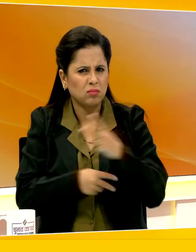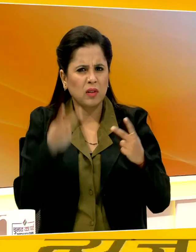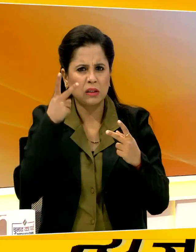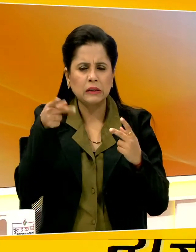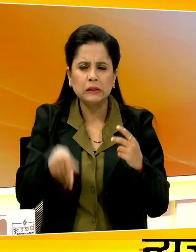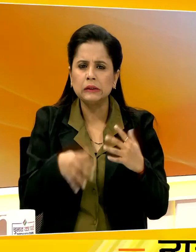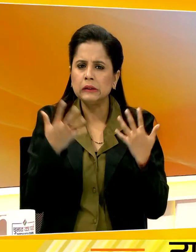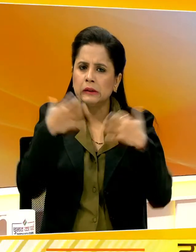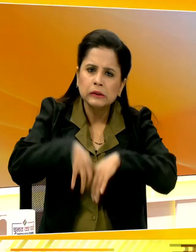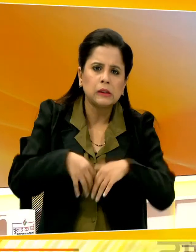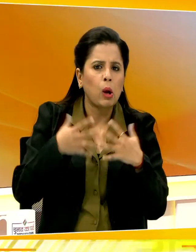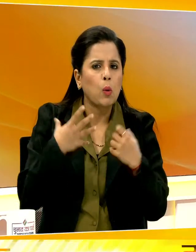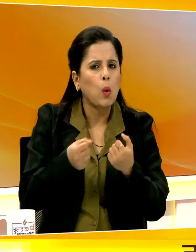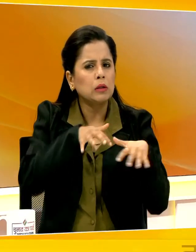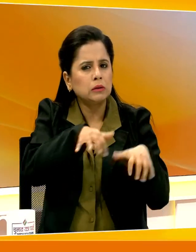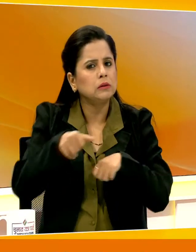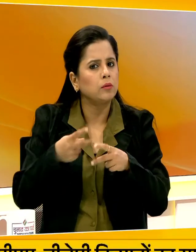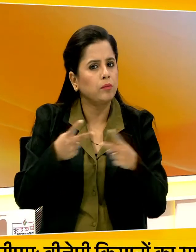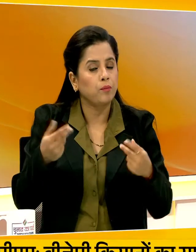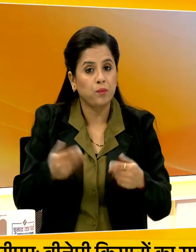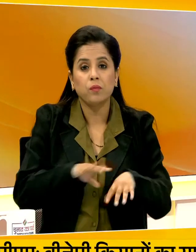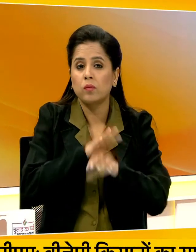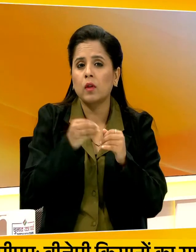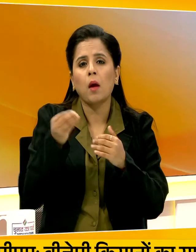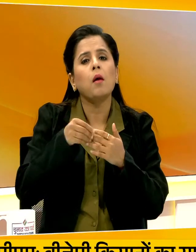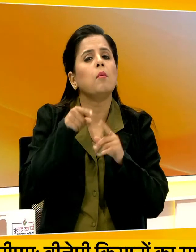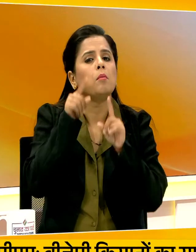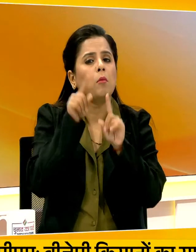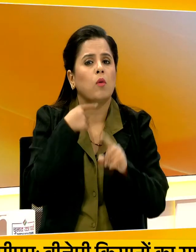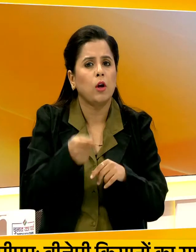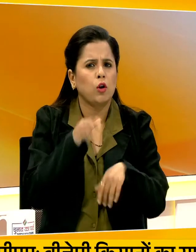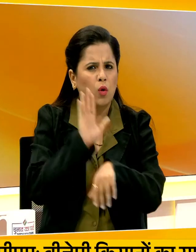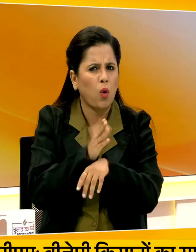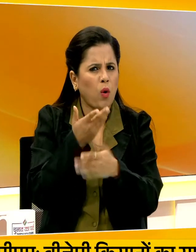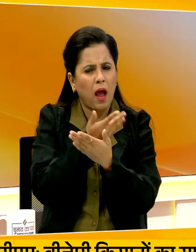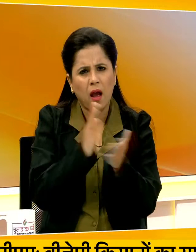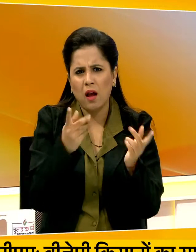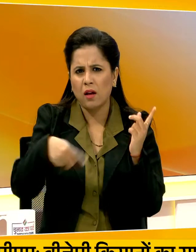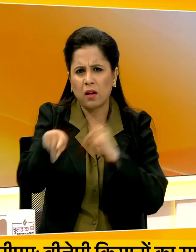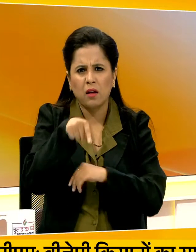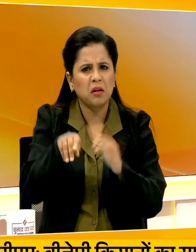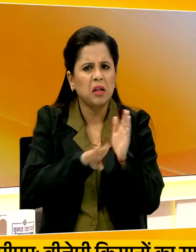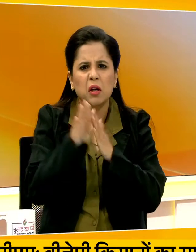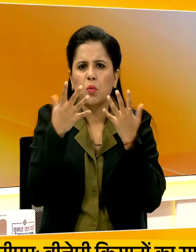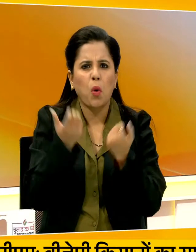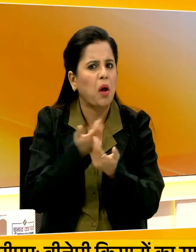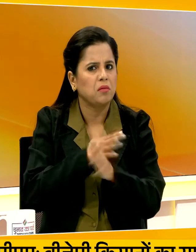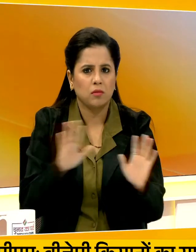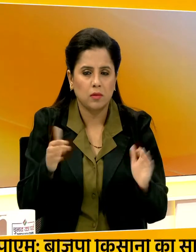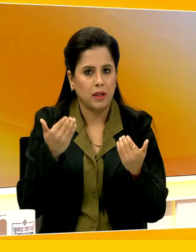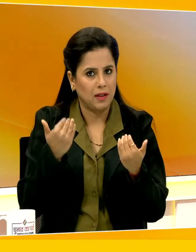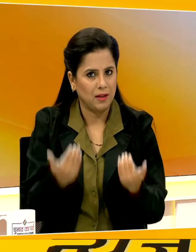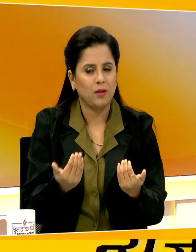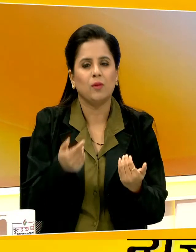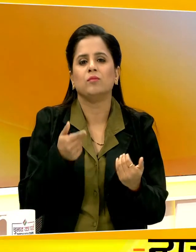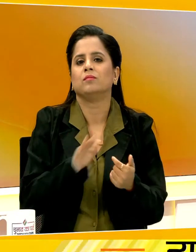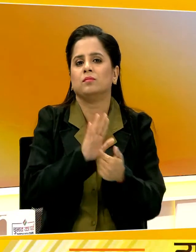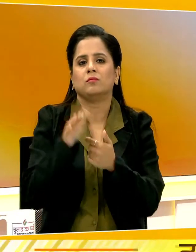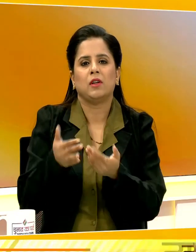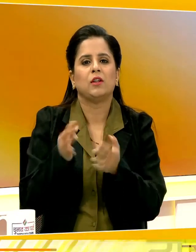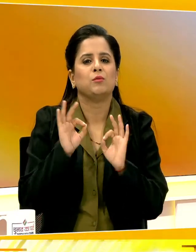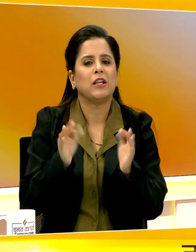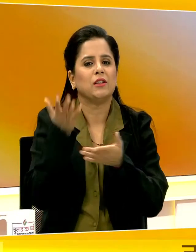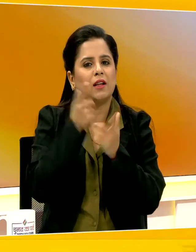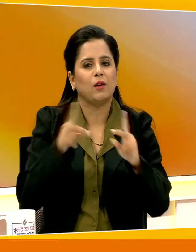में फंसा रही है और साथ ही उन्होंने कई और बातें भी कही कि कांग्रेस किसी भी तरह से विकास नहीं चाहती है। फिलहाल आज हमारे इस